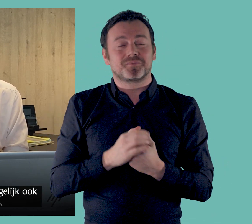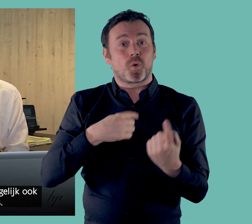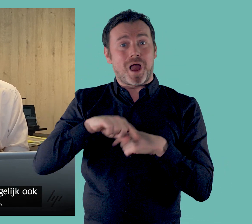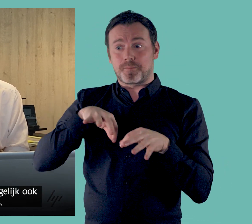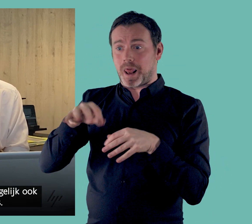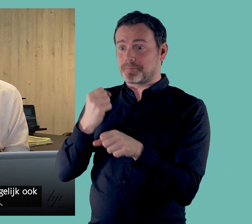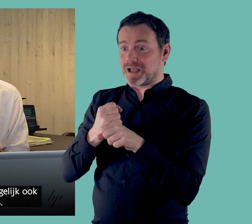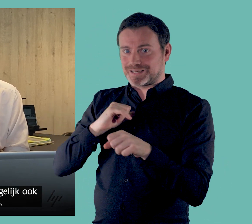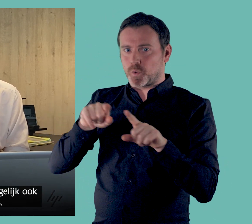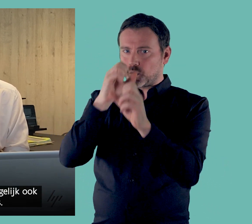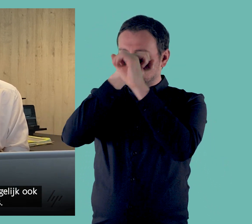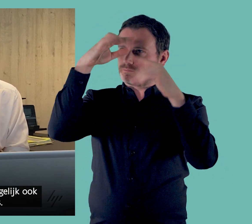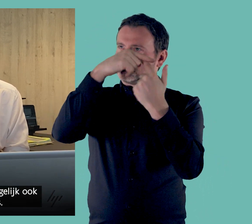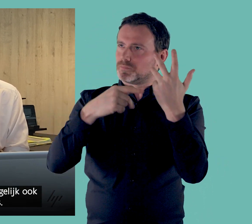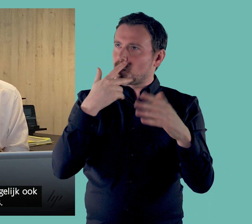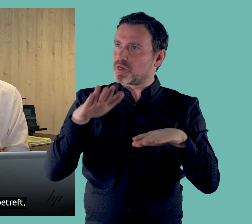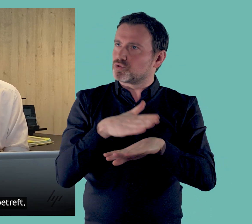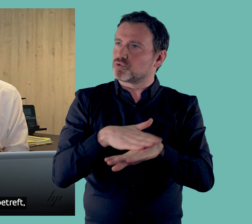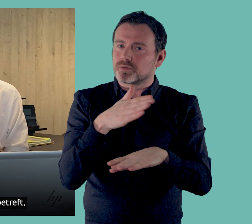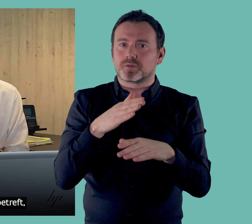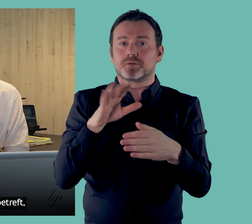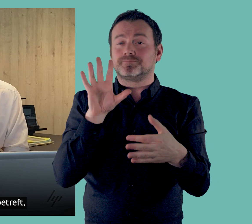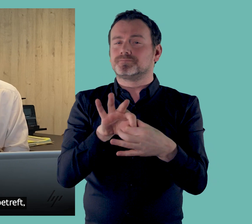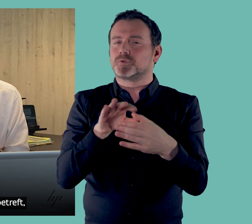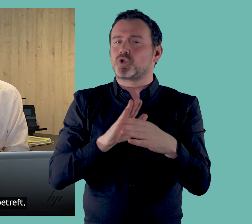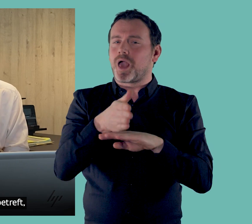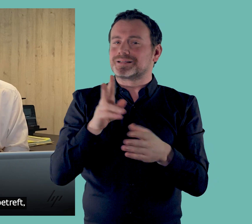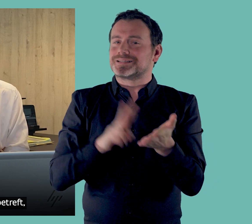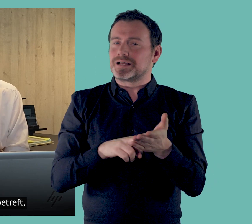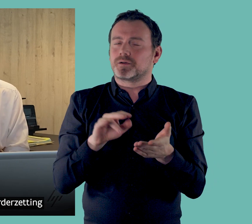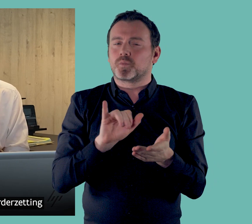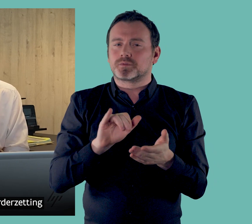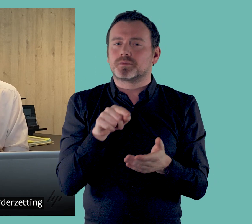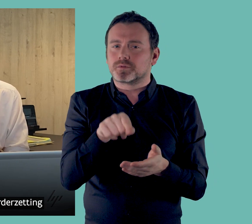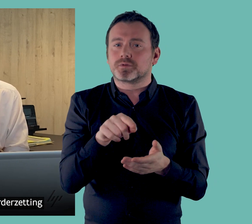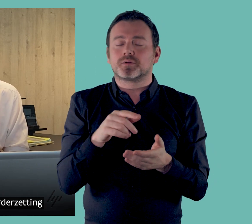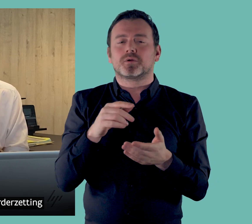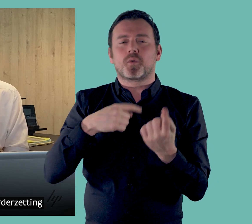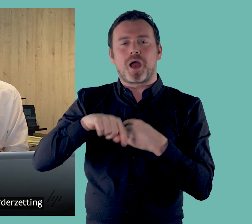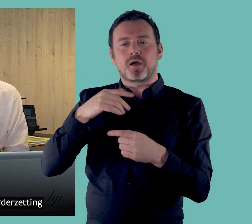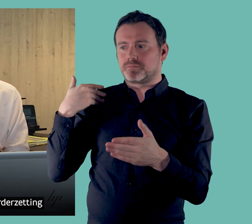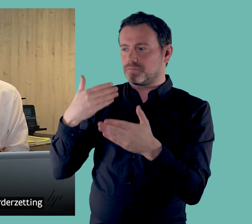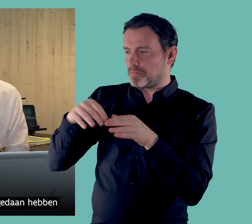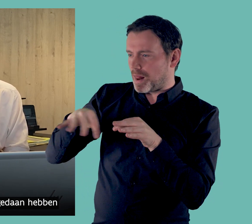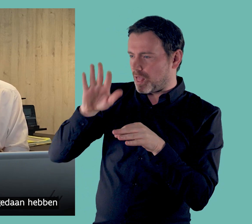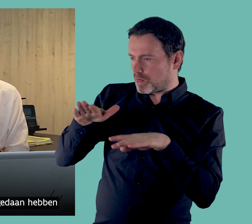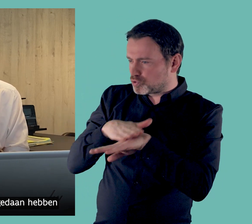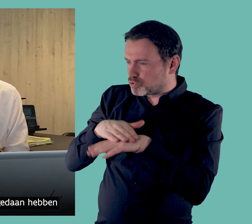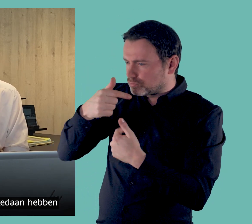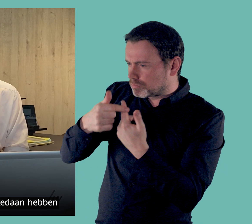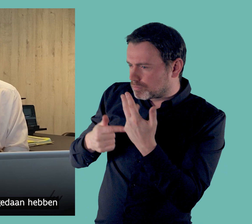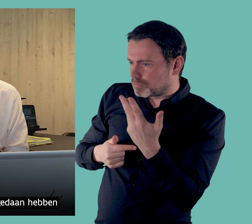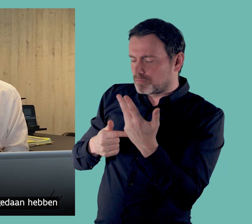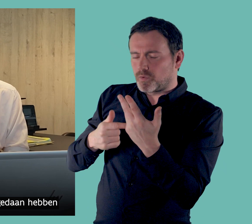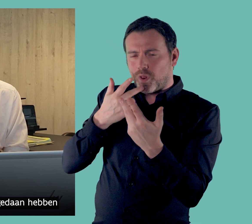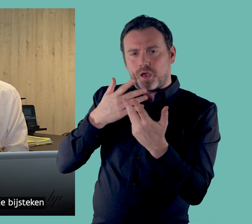degelijk ook als beleidsmakers. Wat toegankelijkheid betreft is dat eigenlijk voornamelijk een verderzetting van het beleid dat